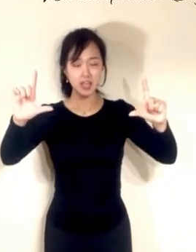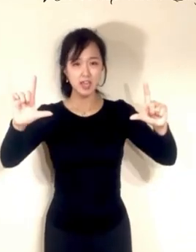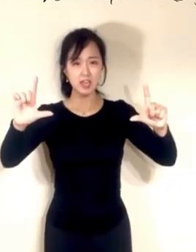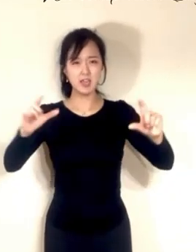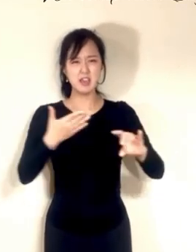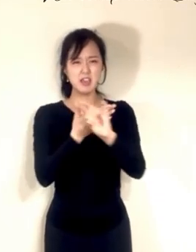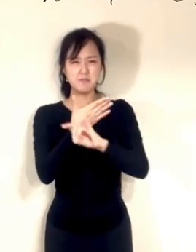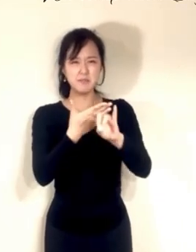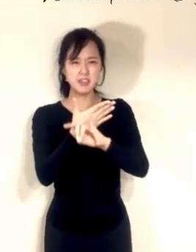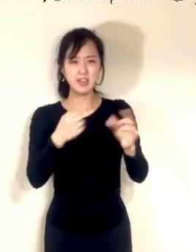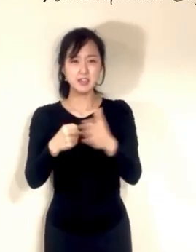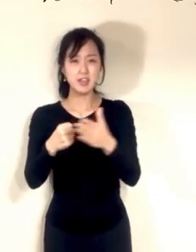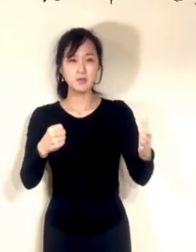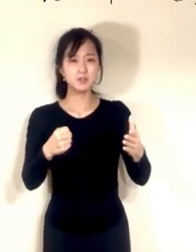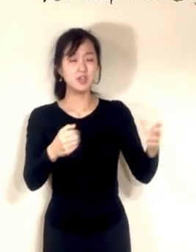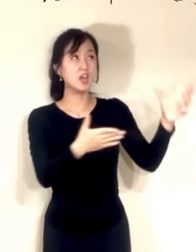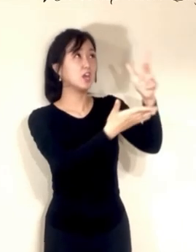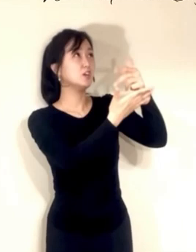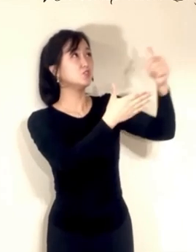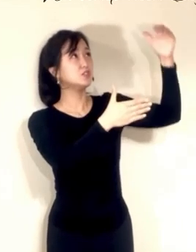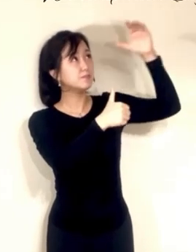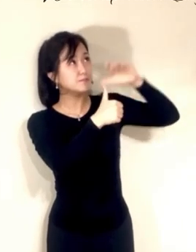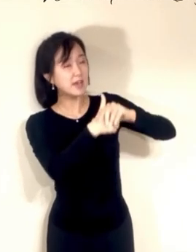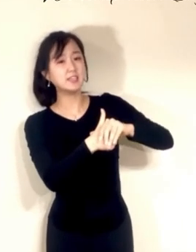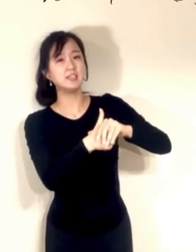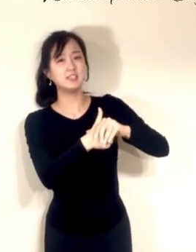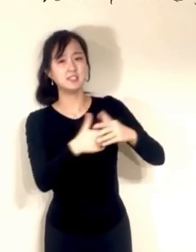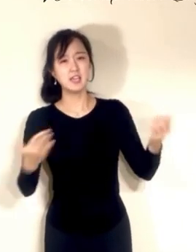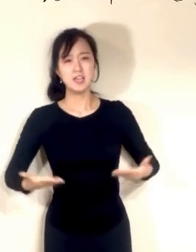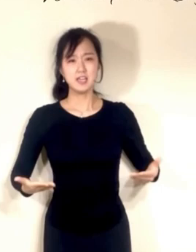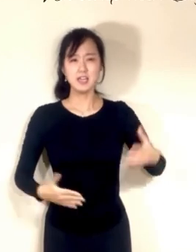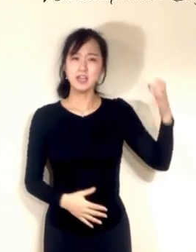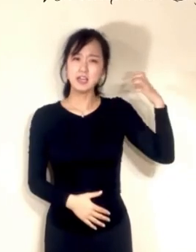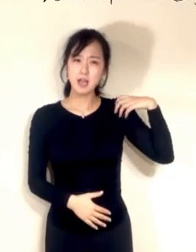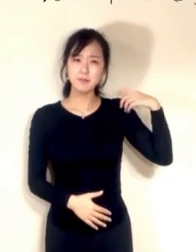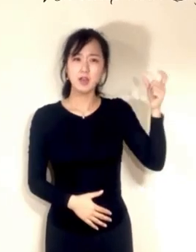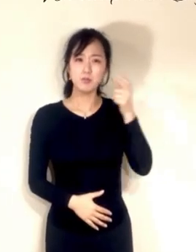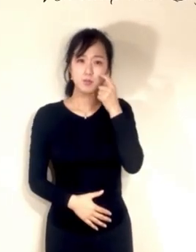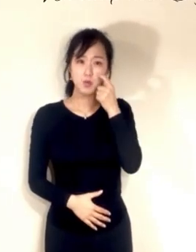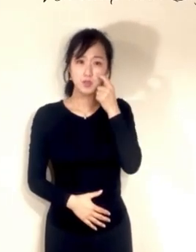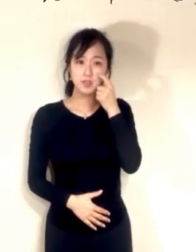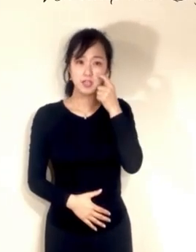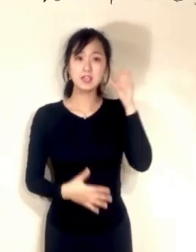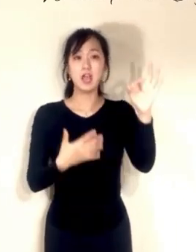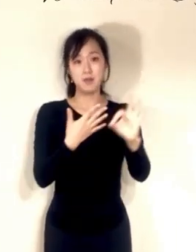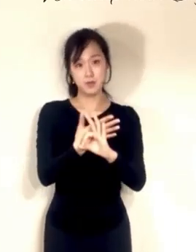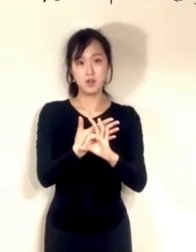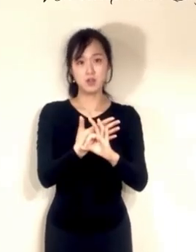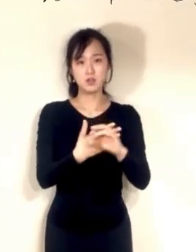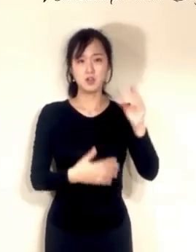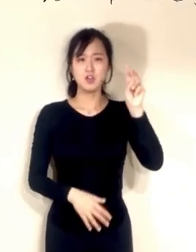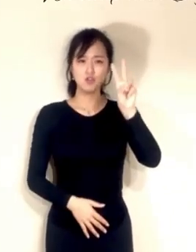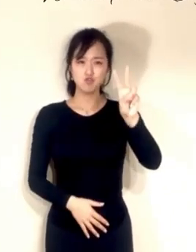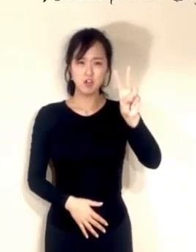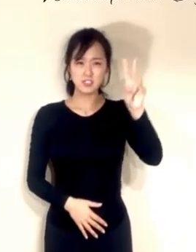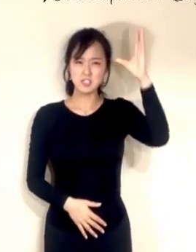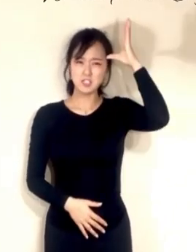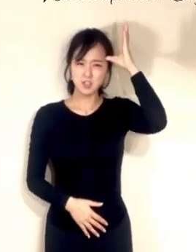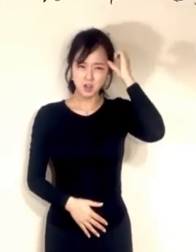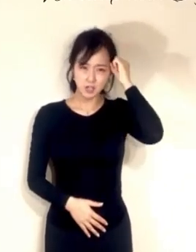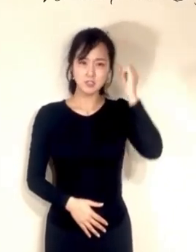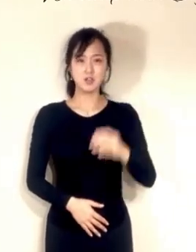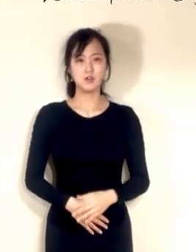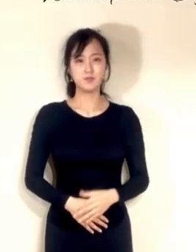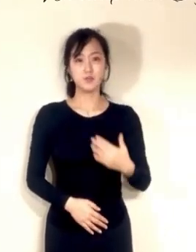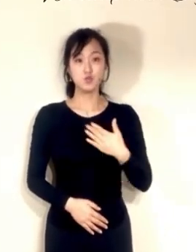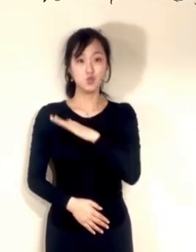기억하십시오. 첫째, 우리의 인생이 언제 어떻게 끝날지 모른다는 유한함과,